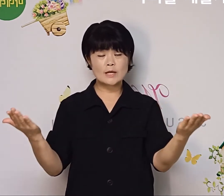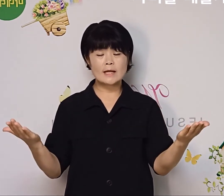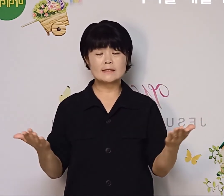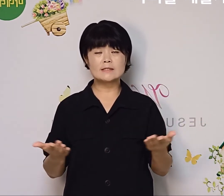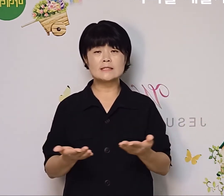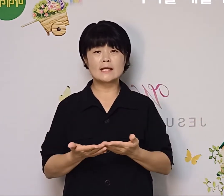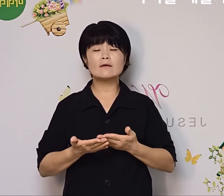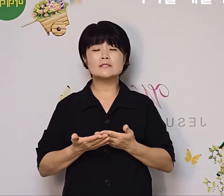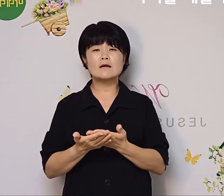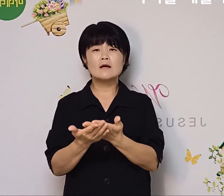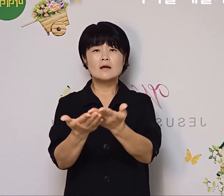주다라는 뜻이에요. 그래서